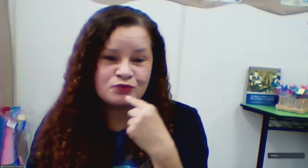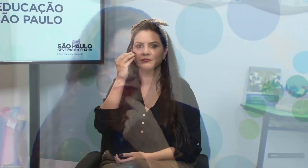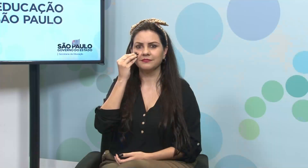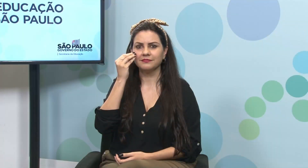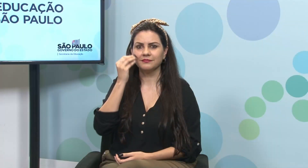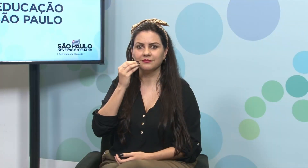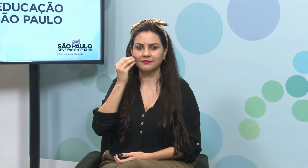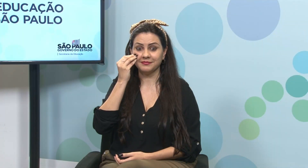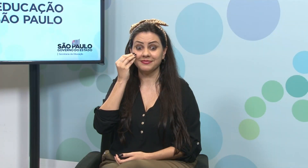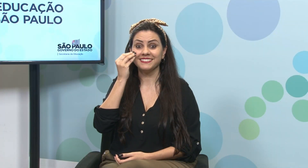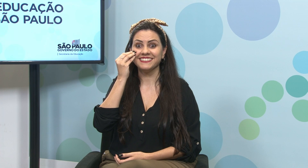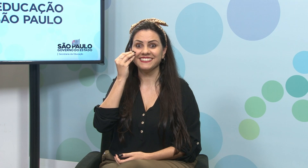importante.